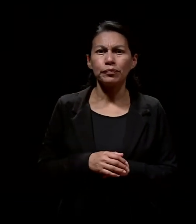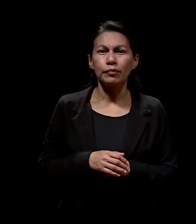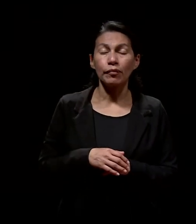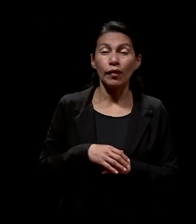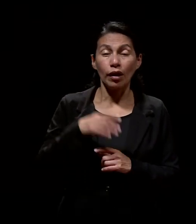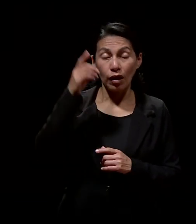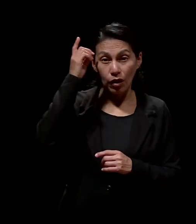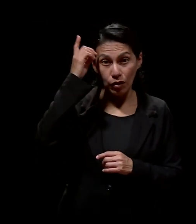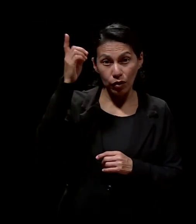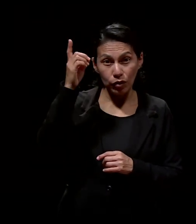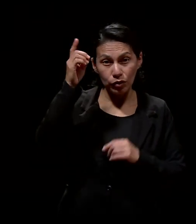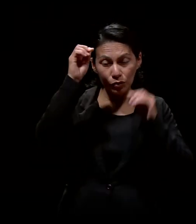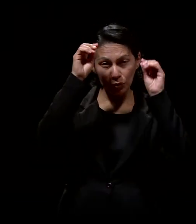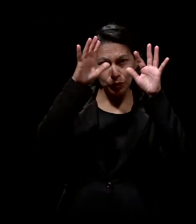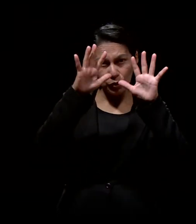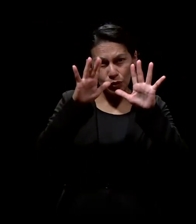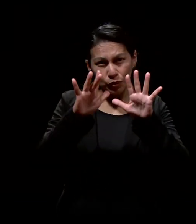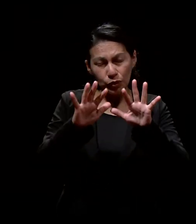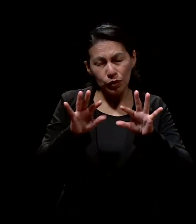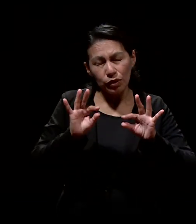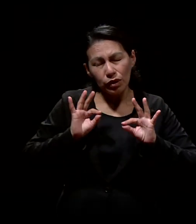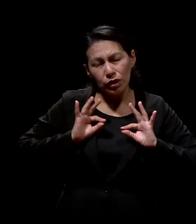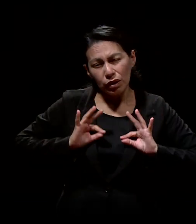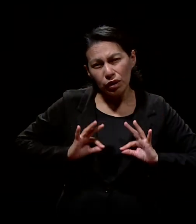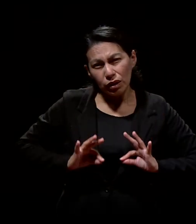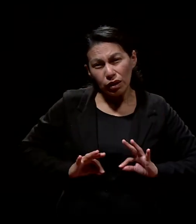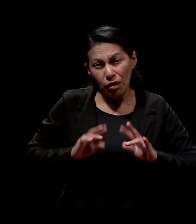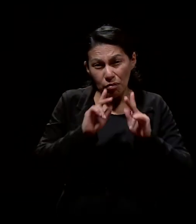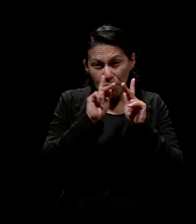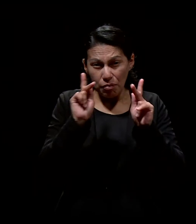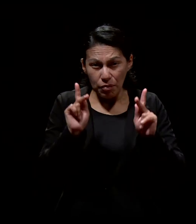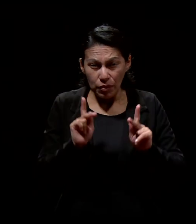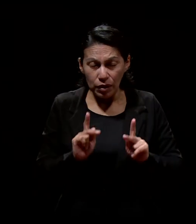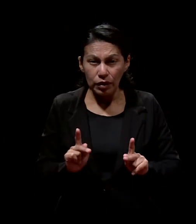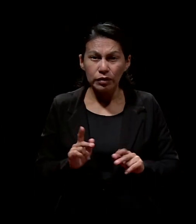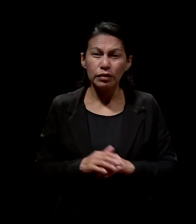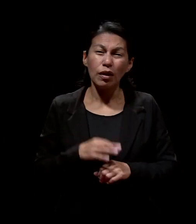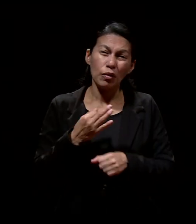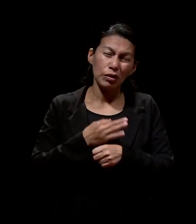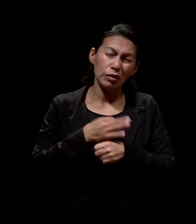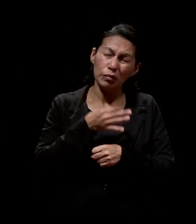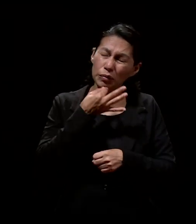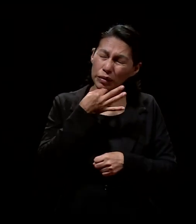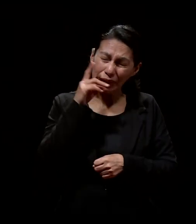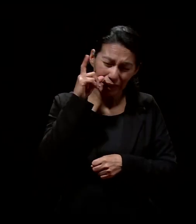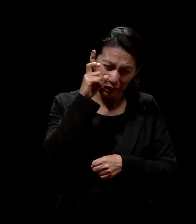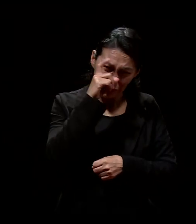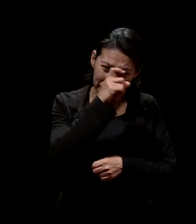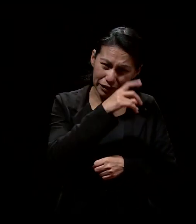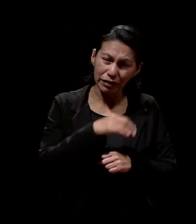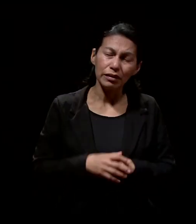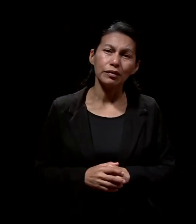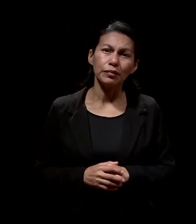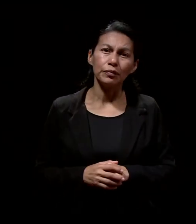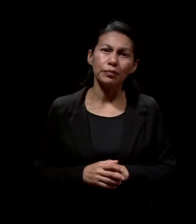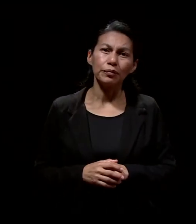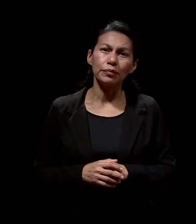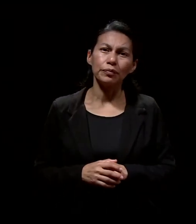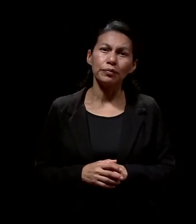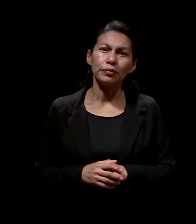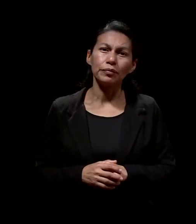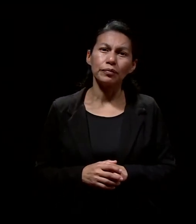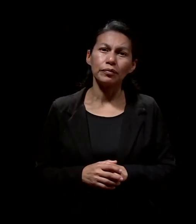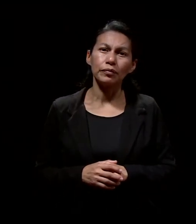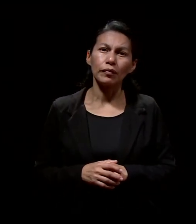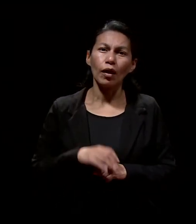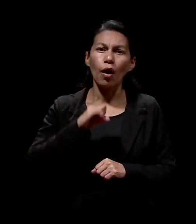deseo hacerlo. Oremos por la familia para que Dios pueda confortarles en estos momentos